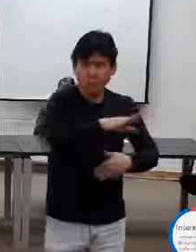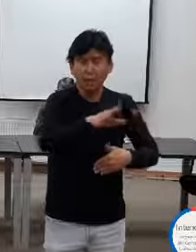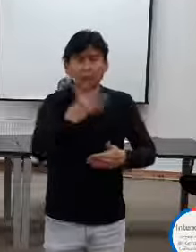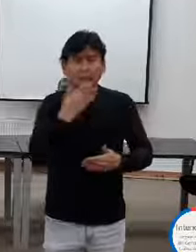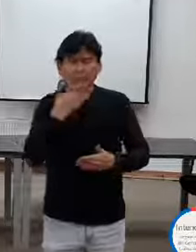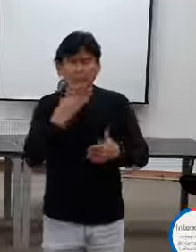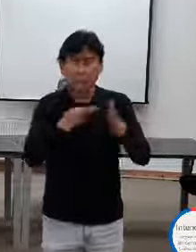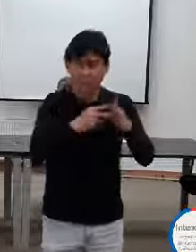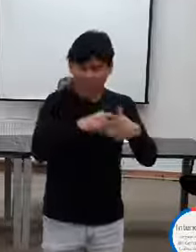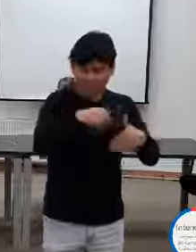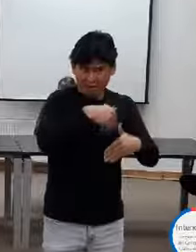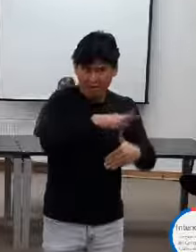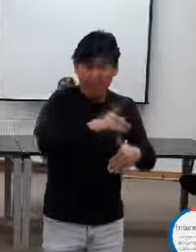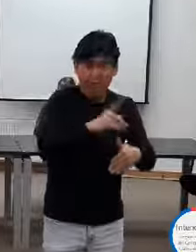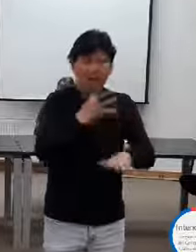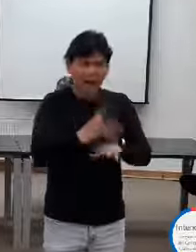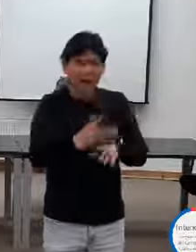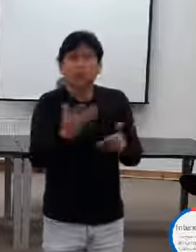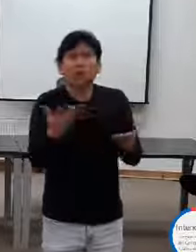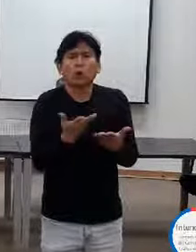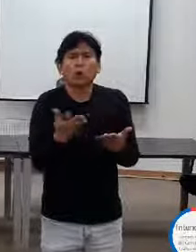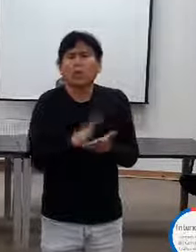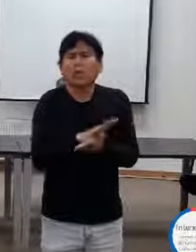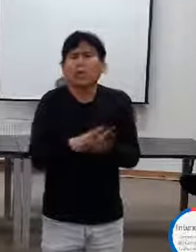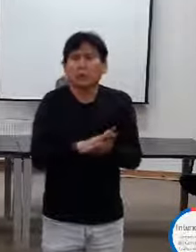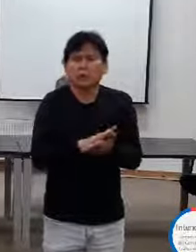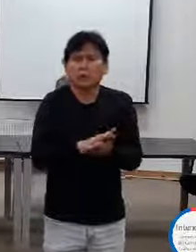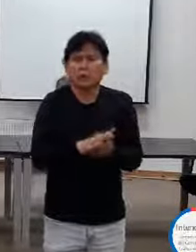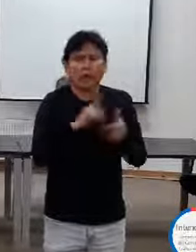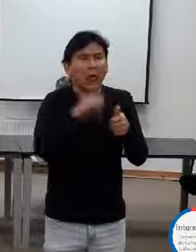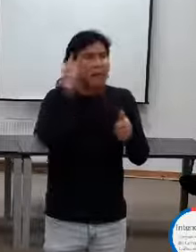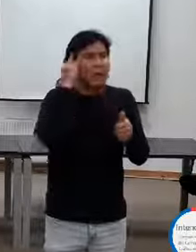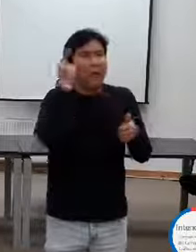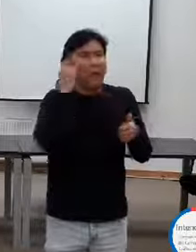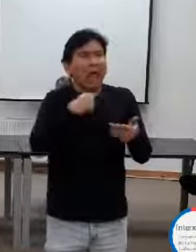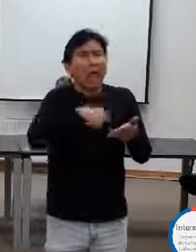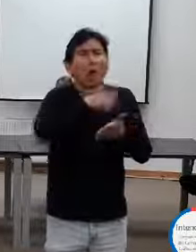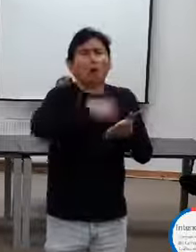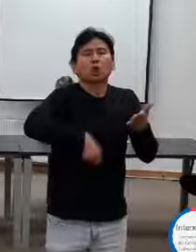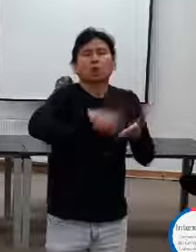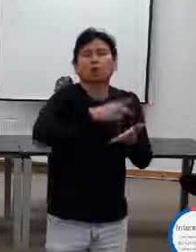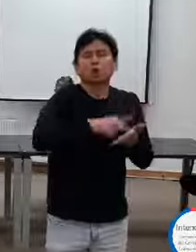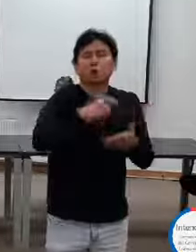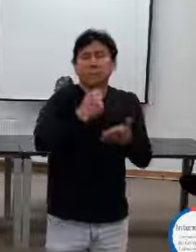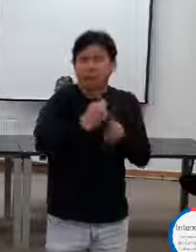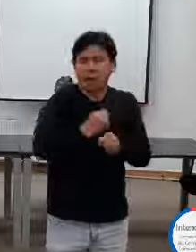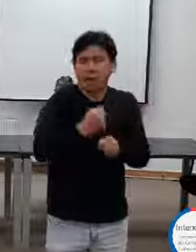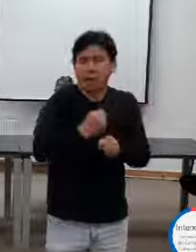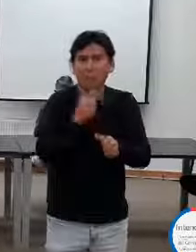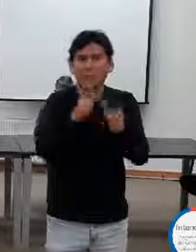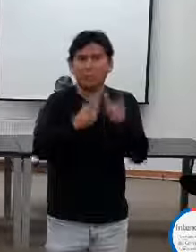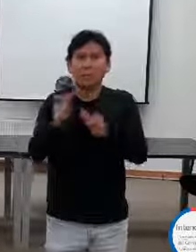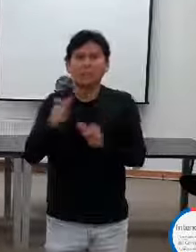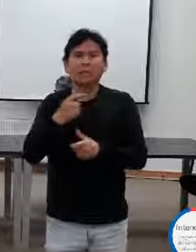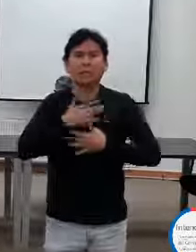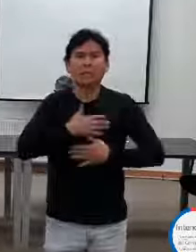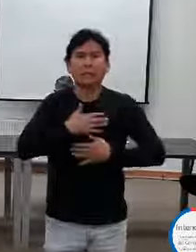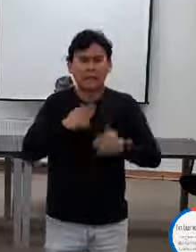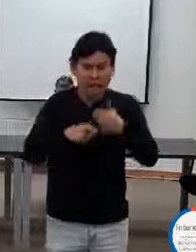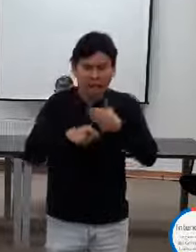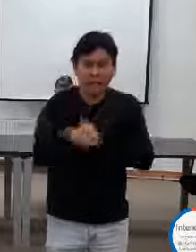hemos tenido problemas, tenemos hechos como el invento de contratos de trabajo para personas que quieren